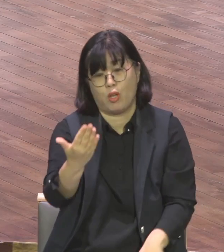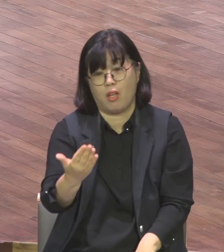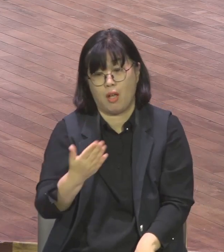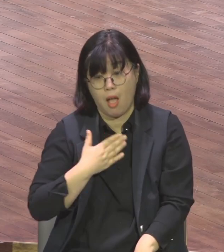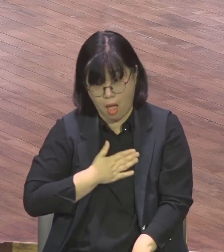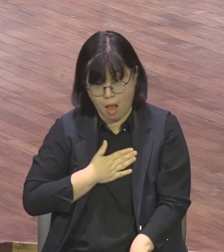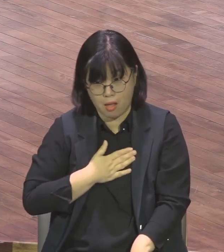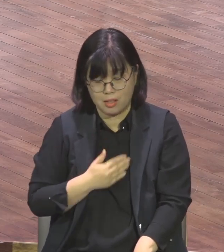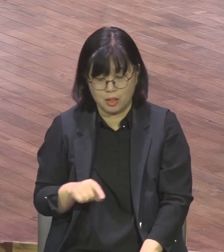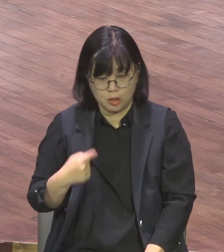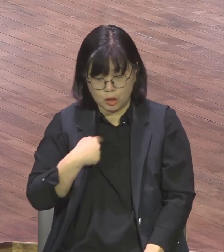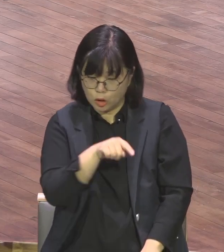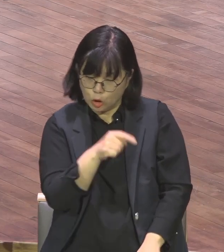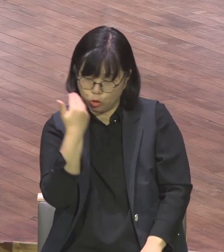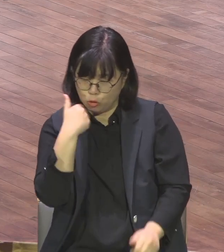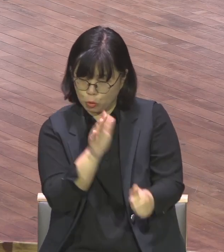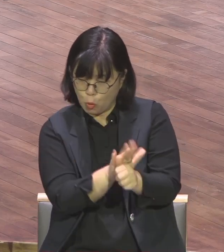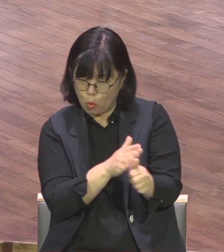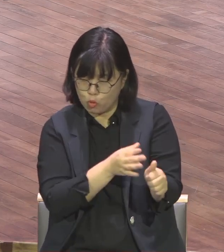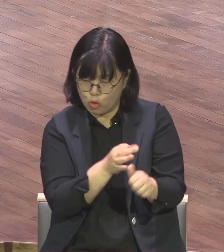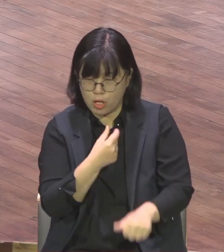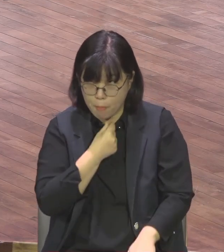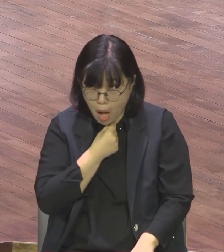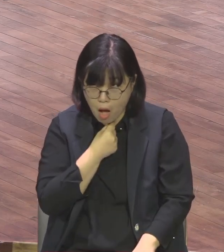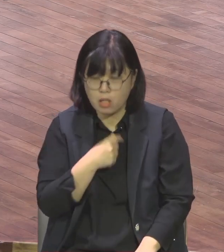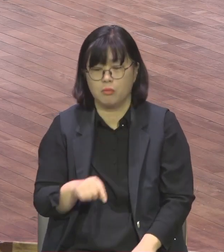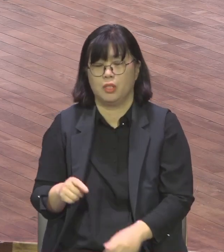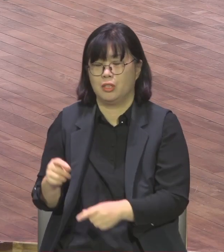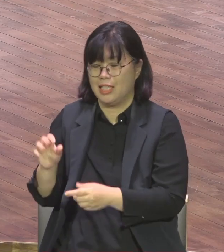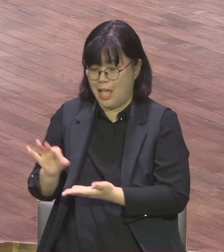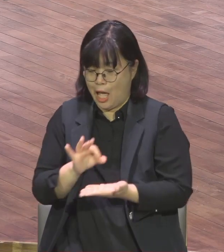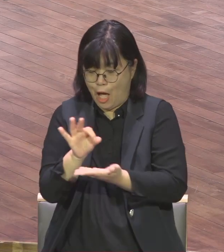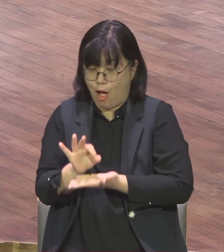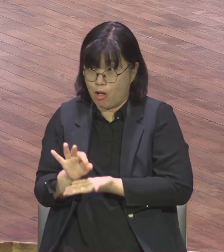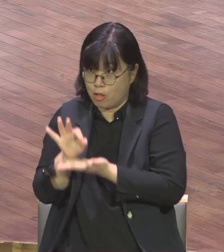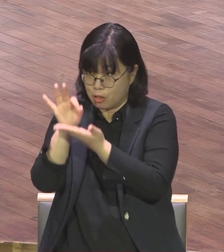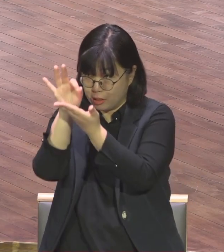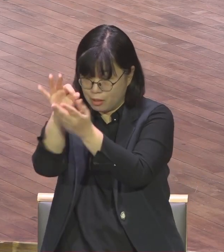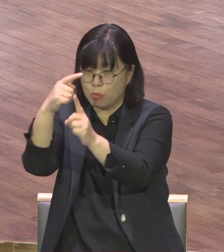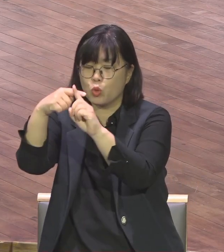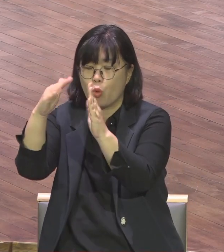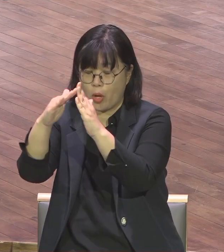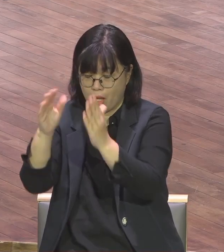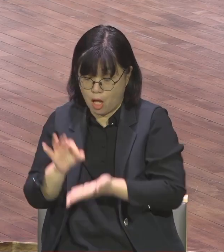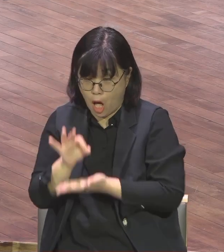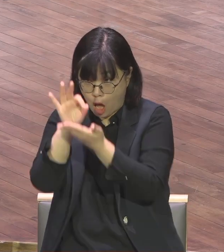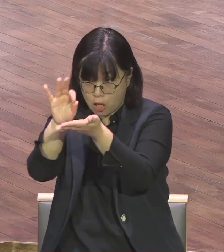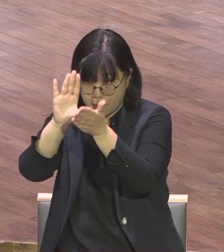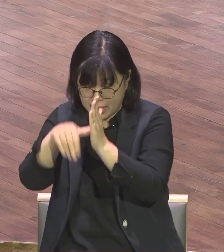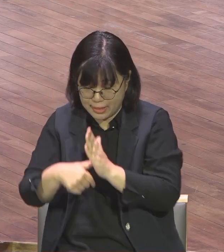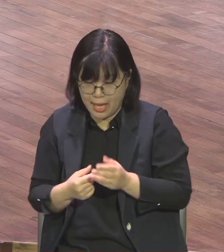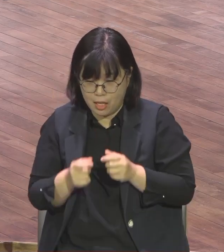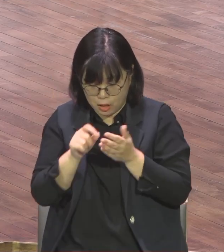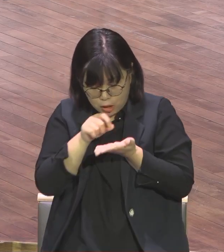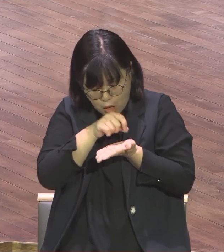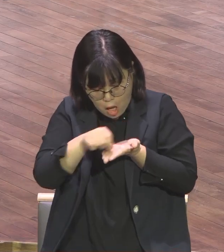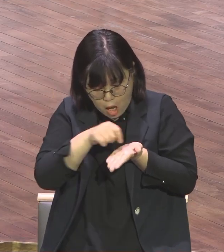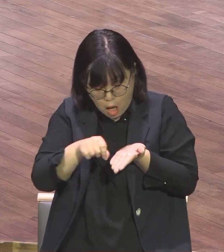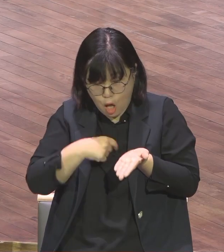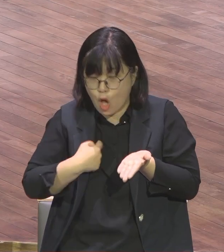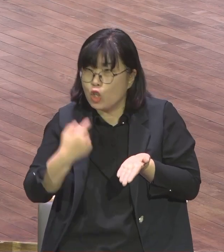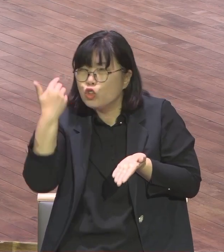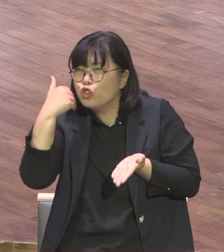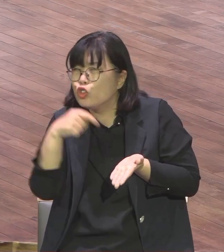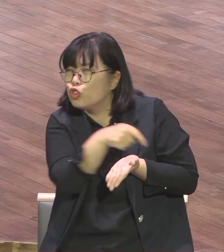돼요. 헌금을 하면서 어느 분을 도우고 싶습니다, 그분에게 주십시오라고 헌금을 하면 교회에서요 딱